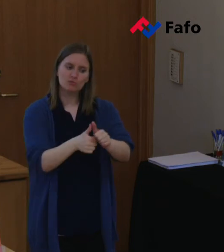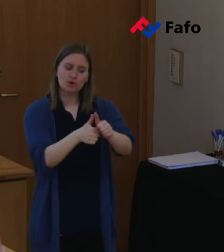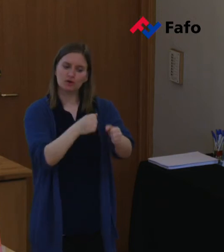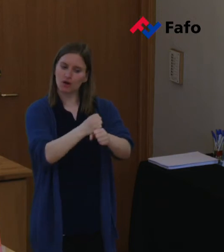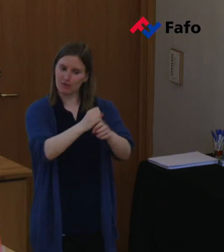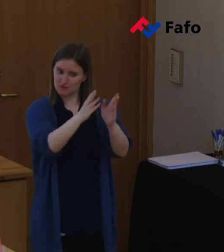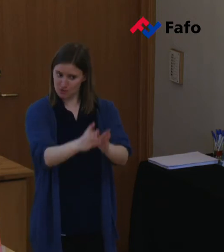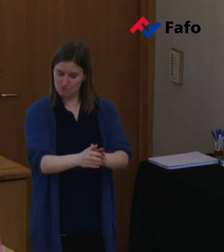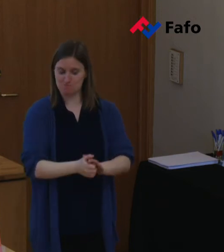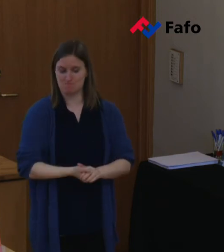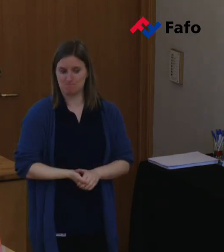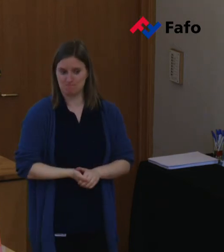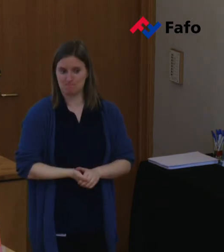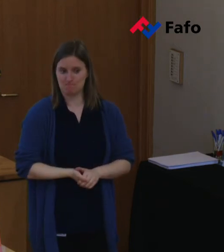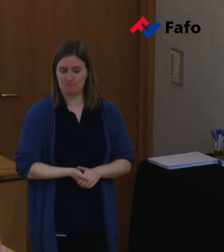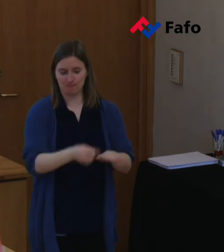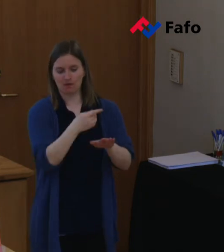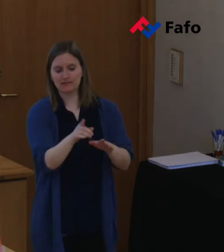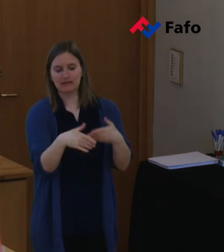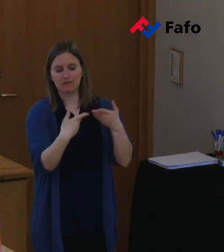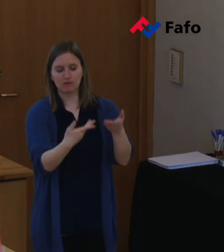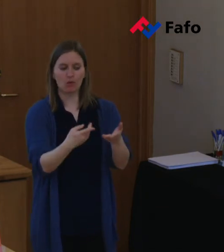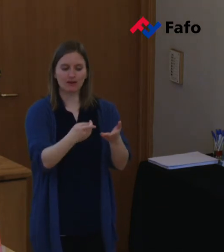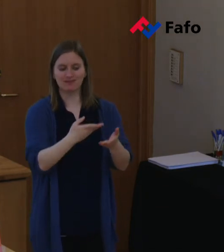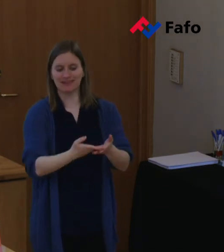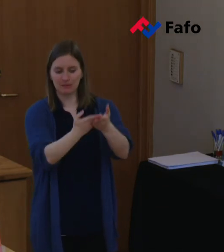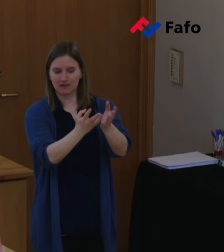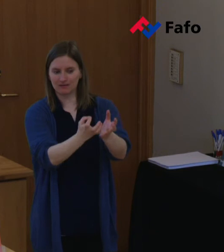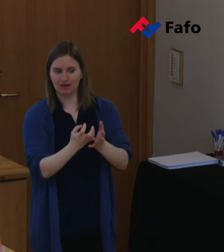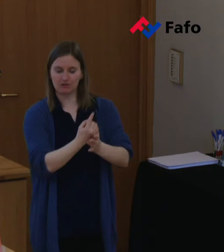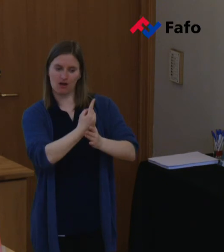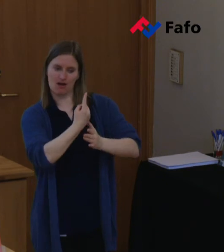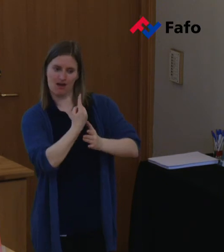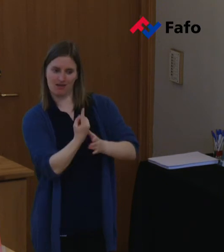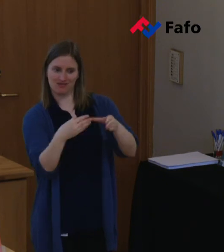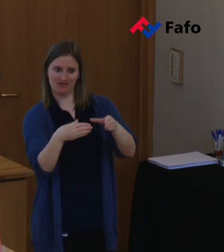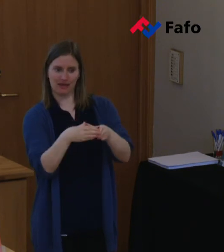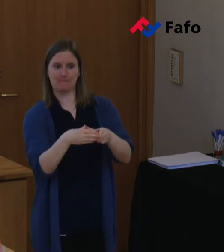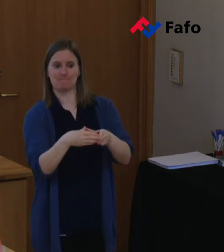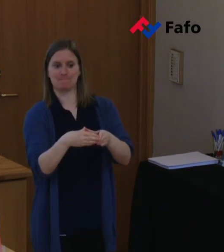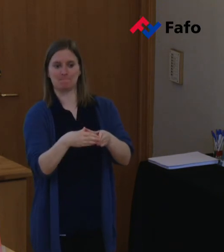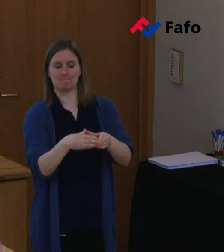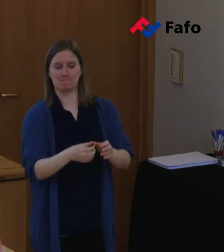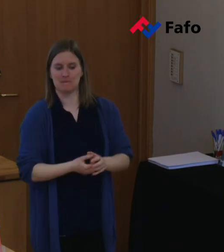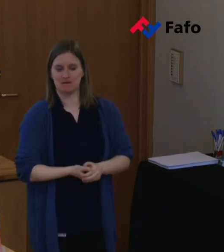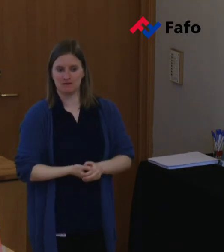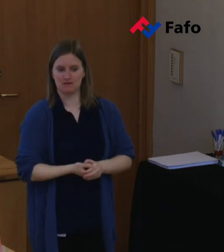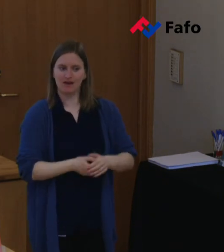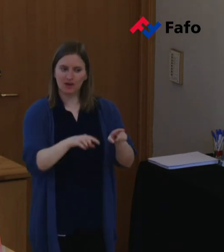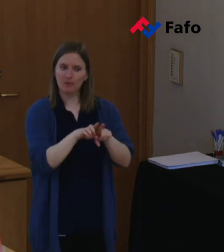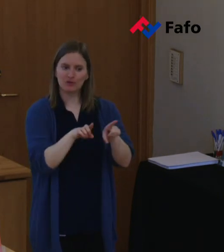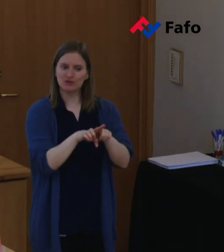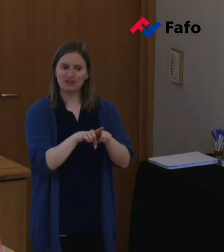arbeidsformen. Og at de får den hjelpen de trenger fra ett og samme team. Det vil si